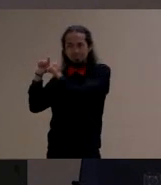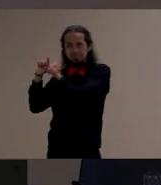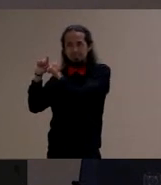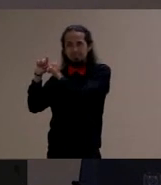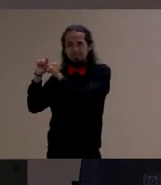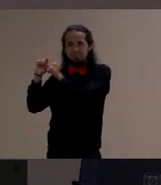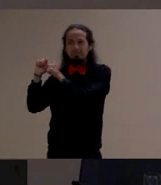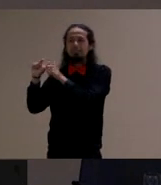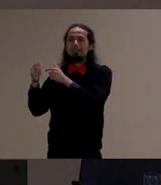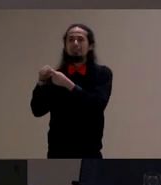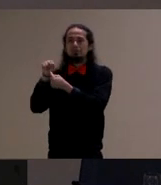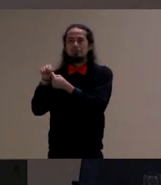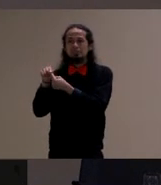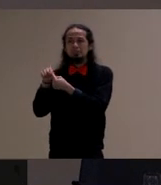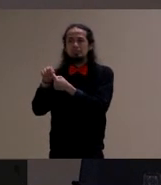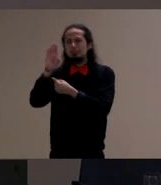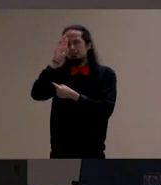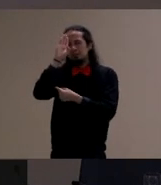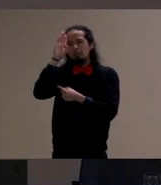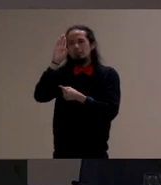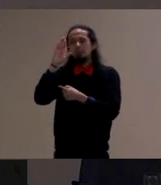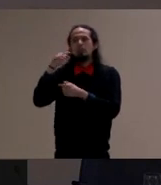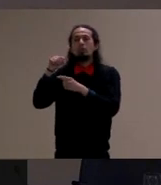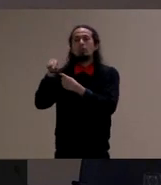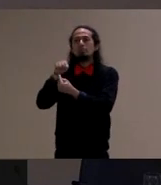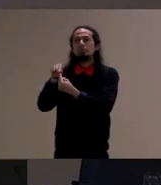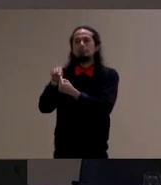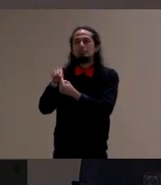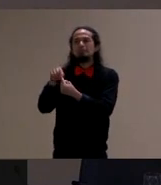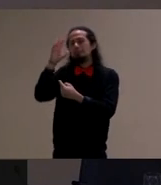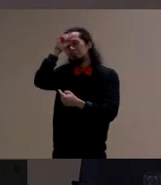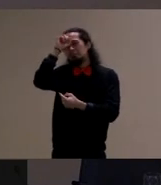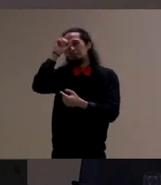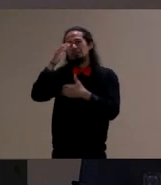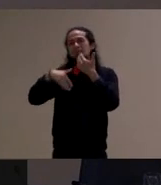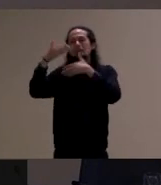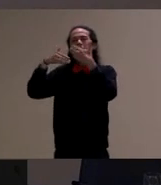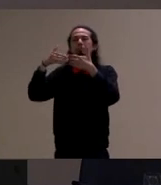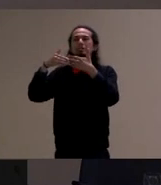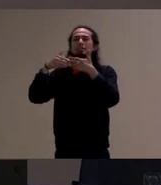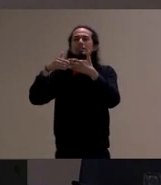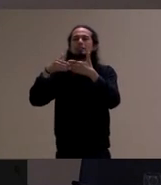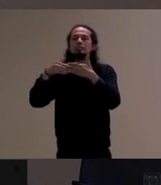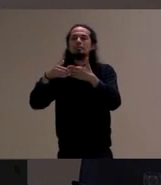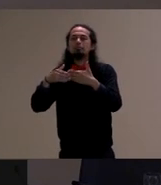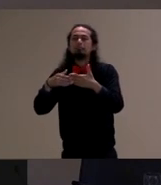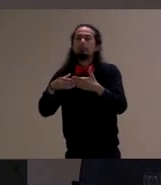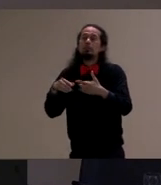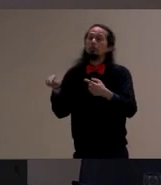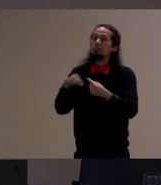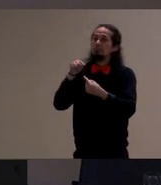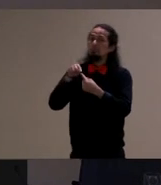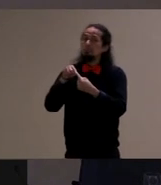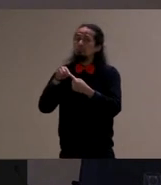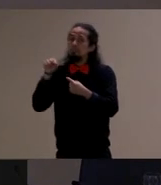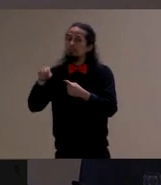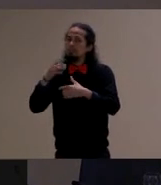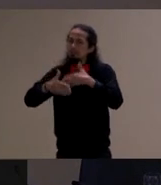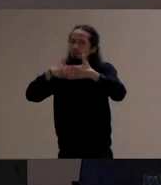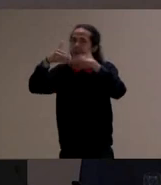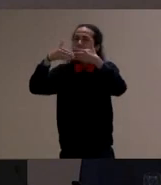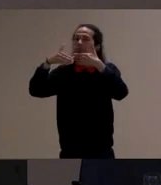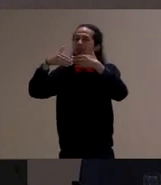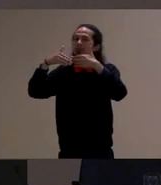presentes sobretudo nos objetivos de aprendizagem e desenvolvimento na redação dos objetivos de aprendizagem desenvolvimento